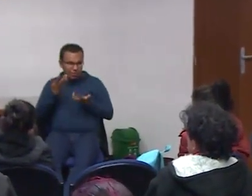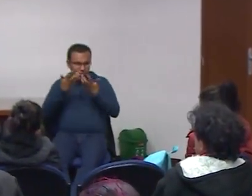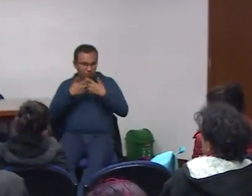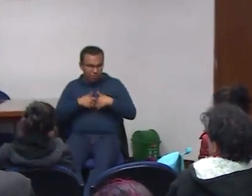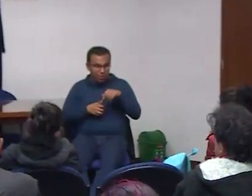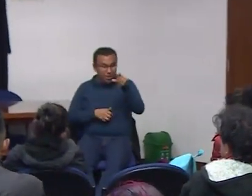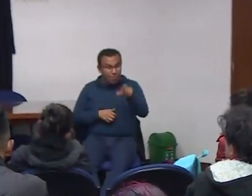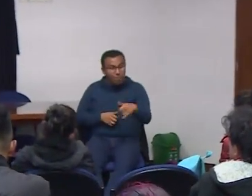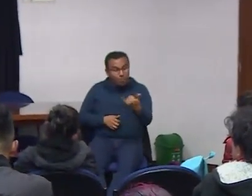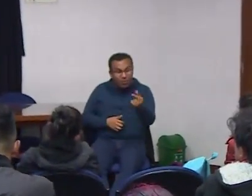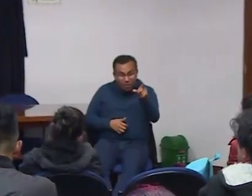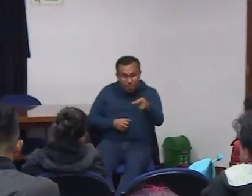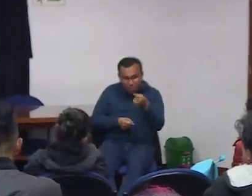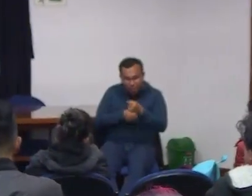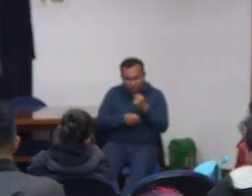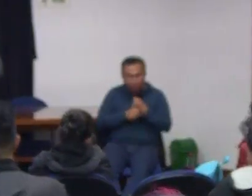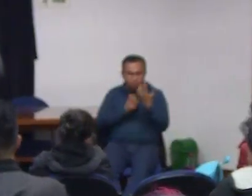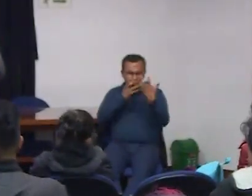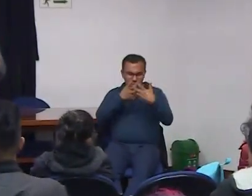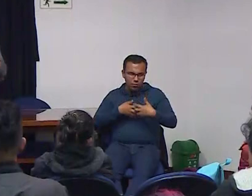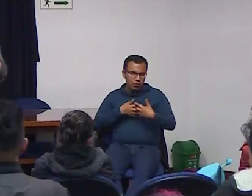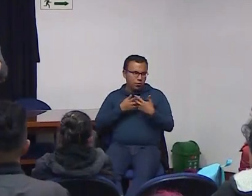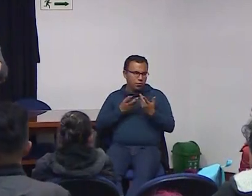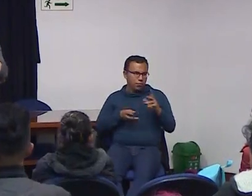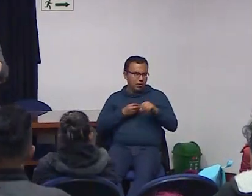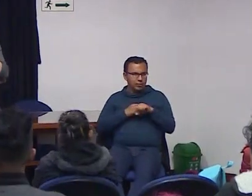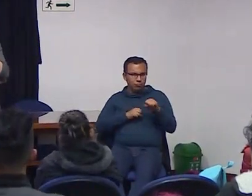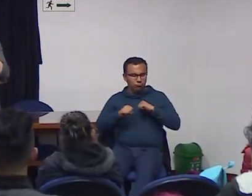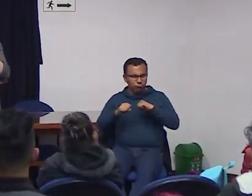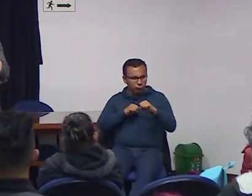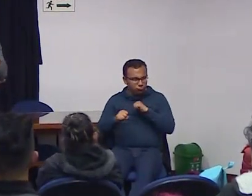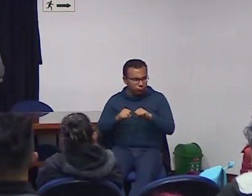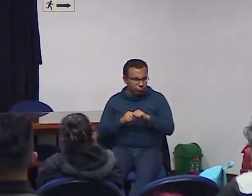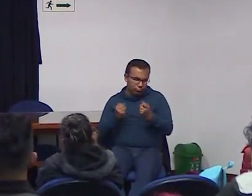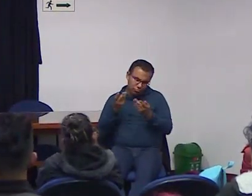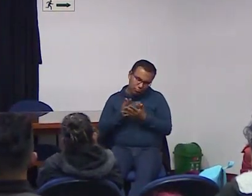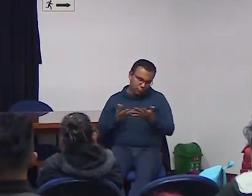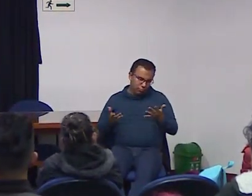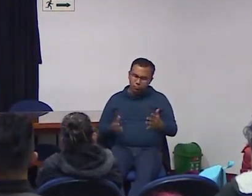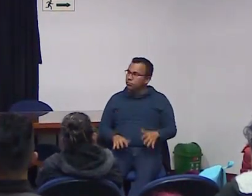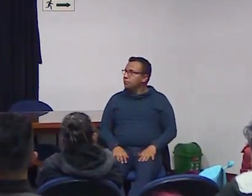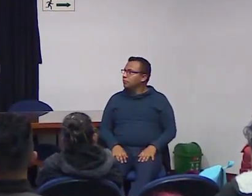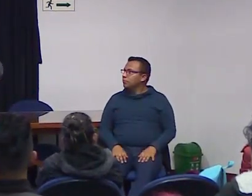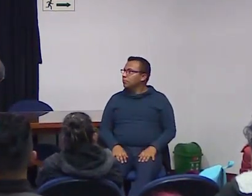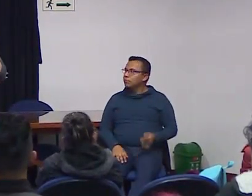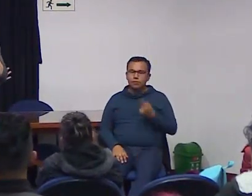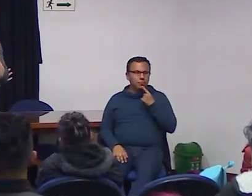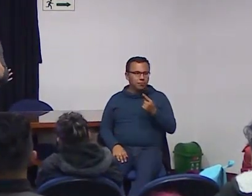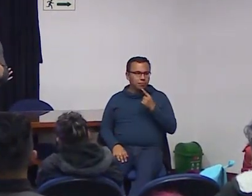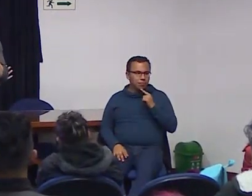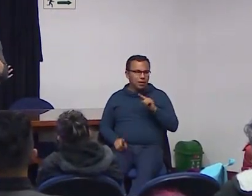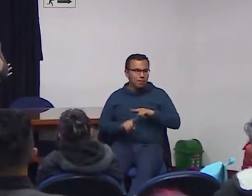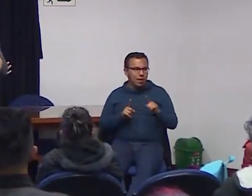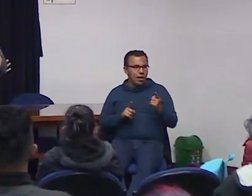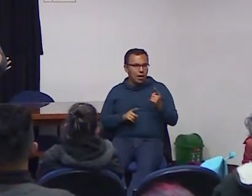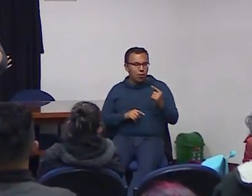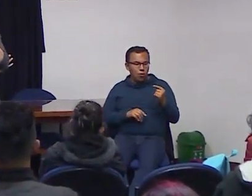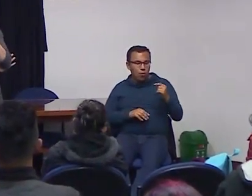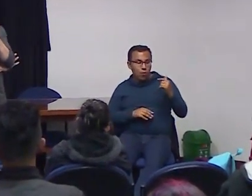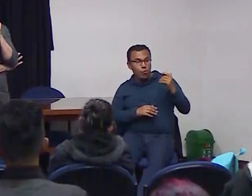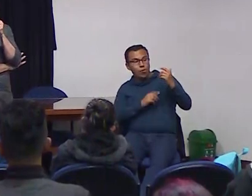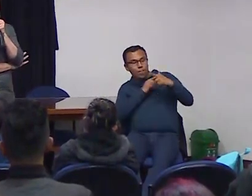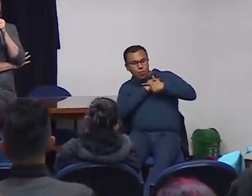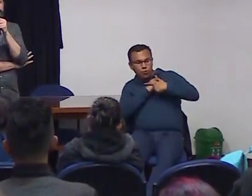la que el chico trabaja con la preparación laboral que Ellos tienen pues coloquialmente como dicen por ahí para no pisarnos las mangueras